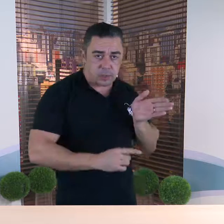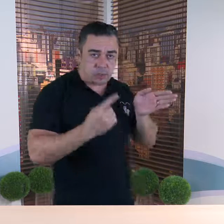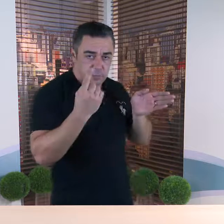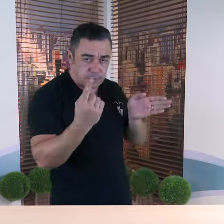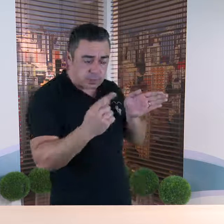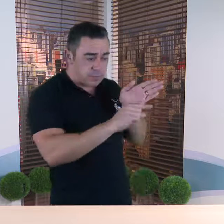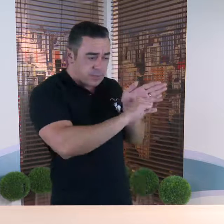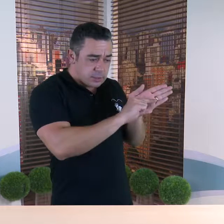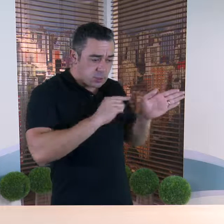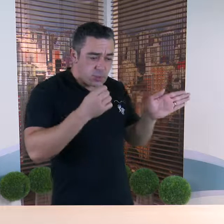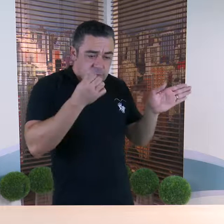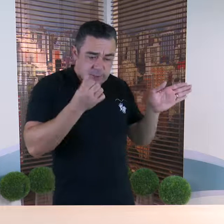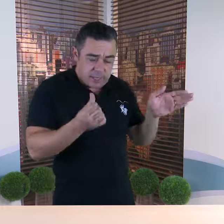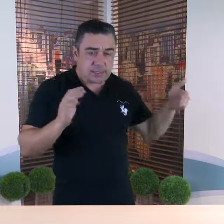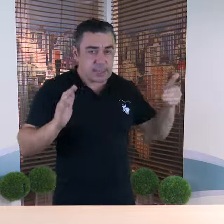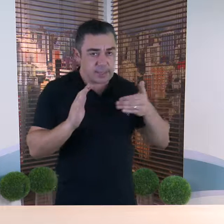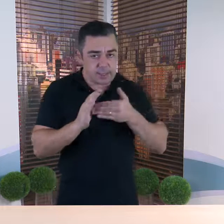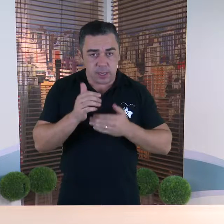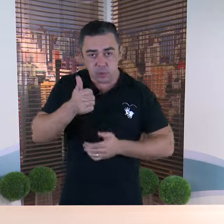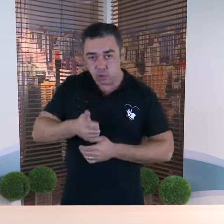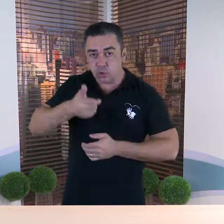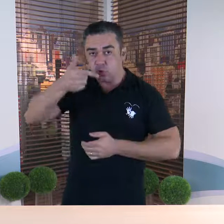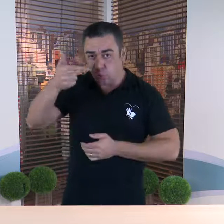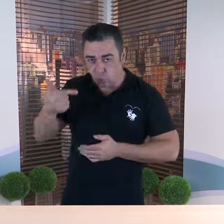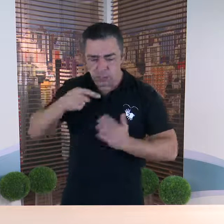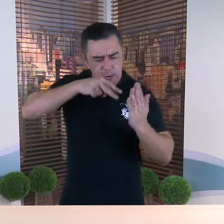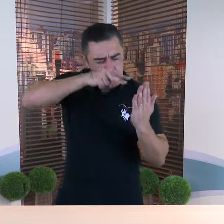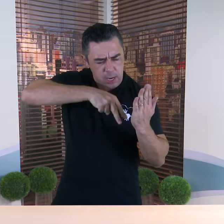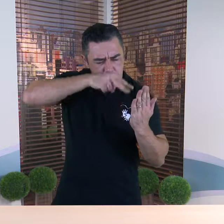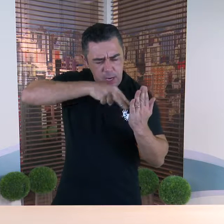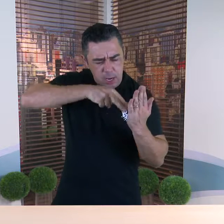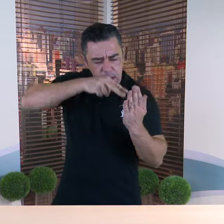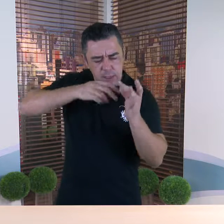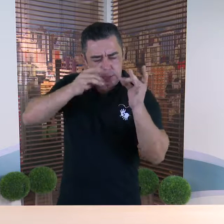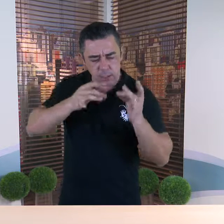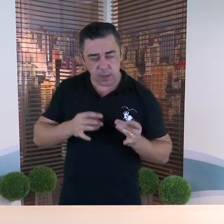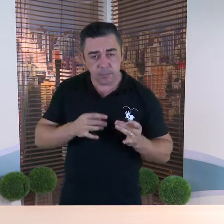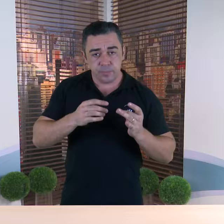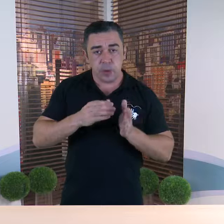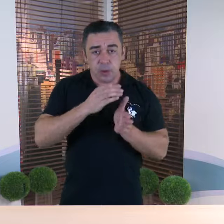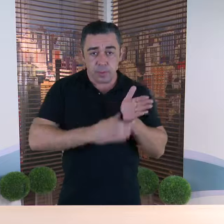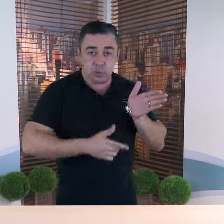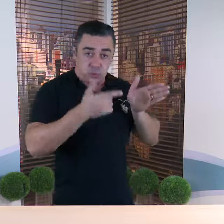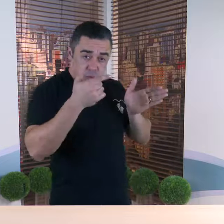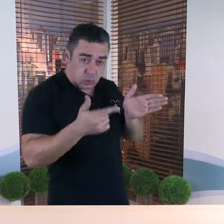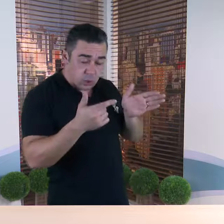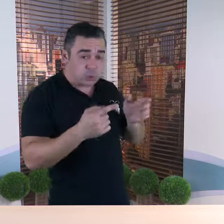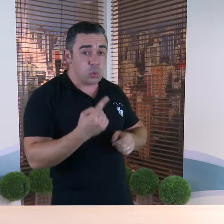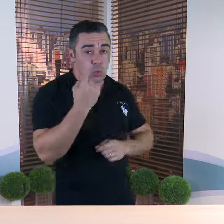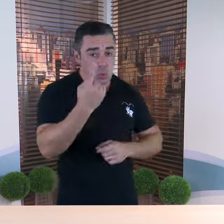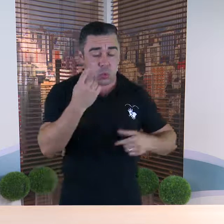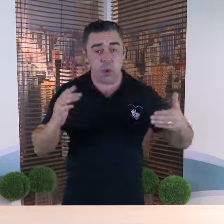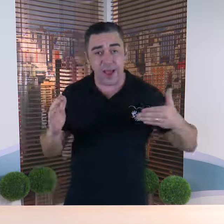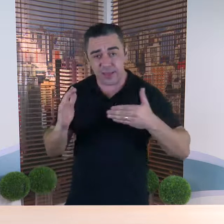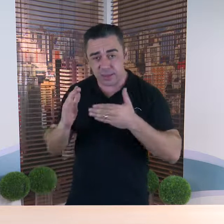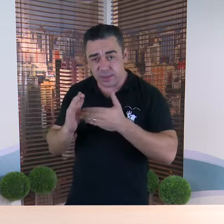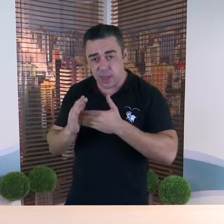1, versículos 6 até o versículo 12, e no capítulo 2, o versículo 1 até